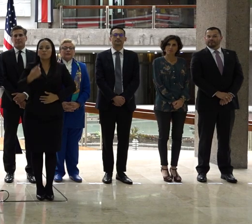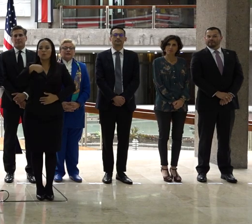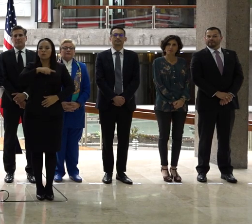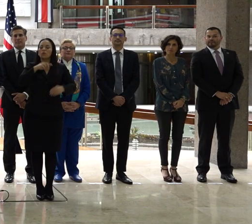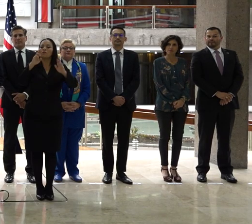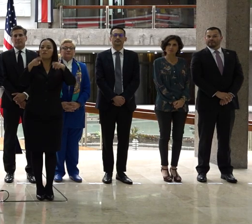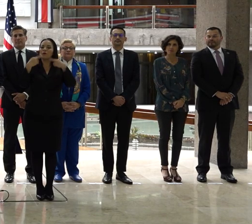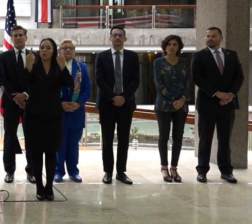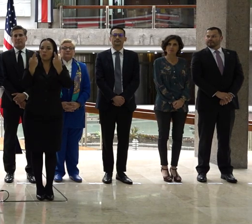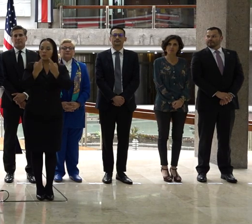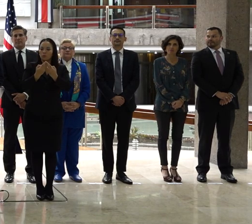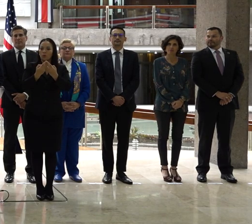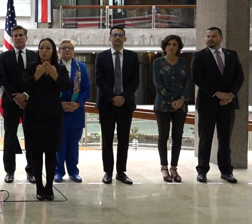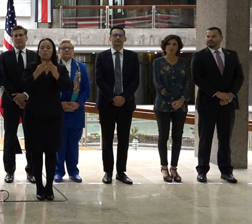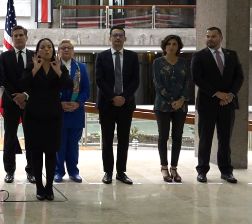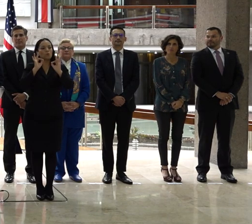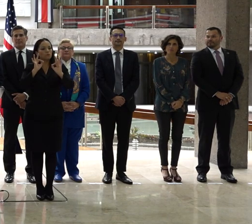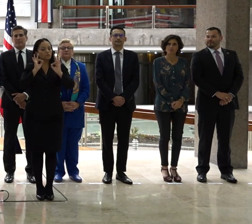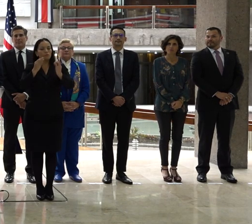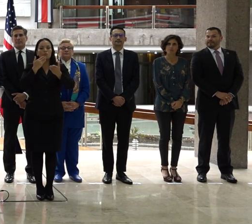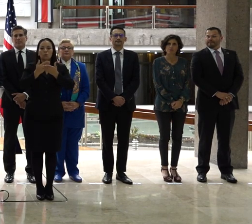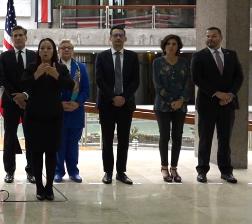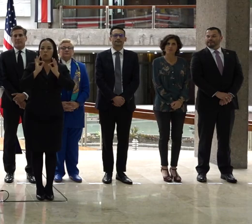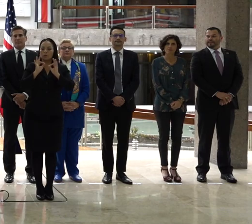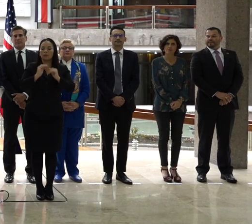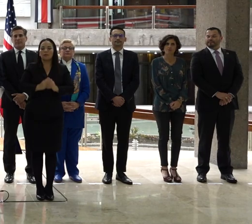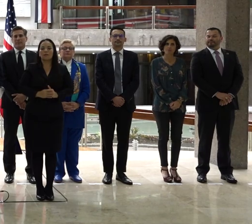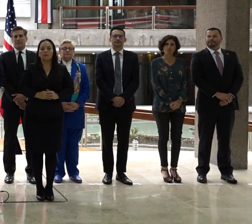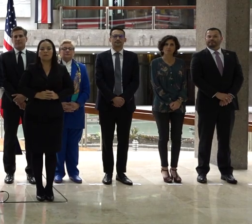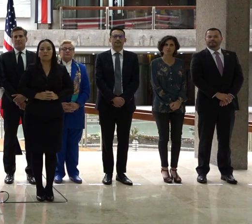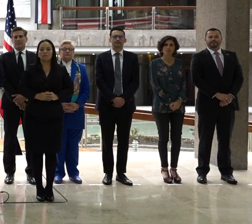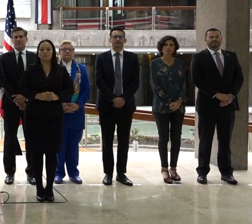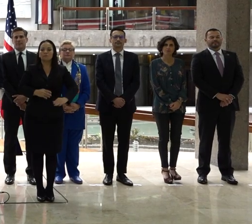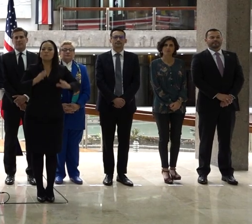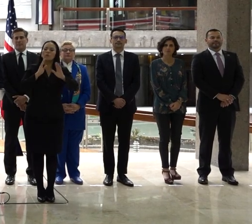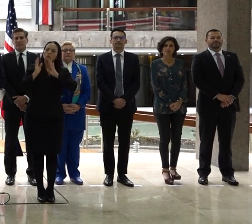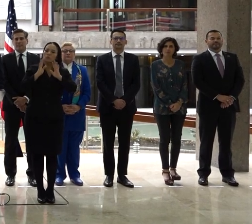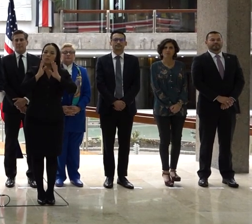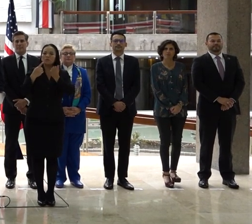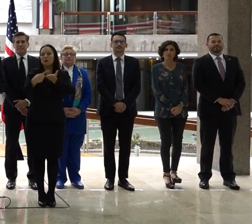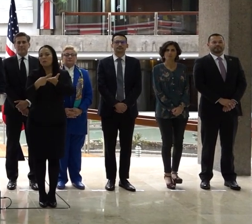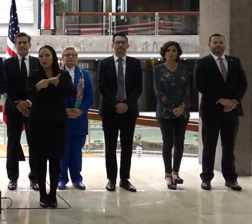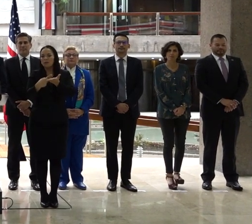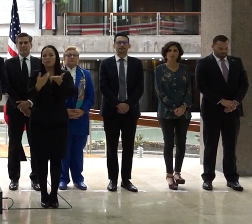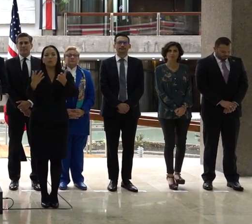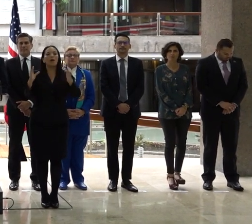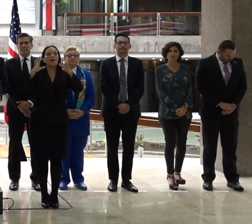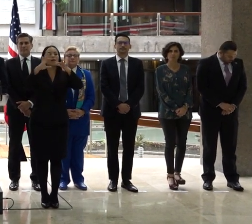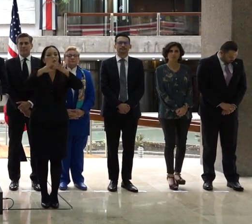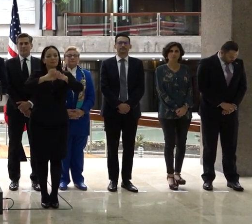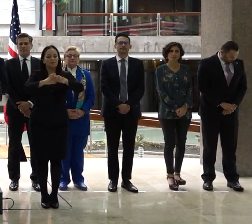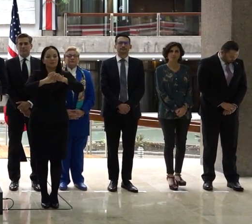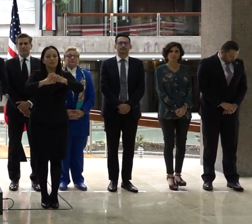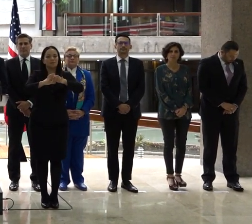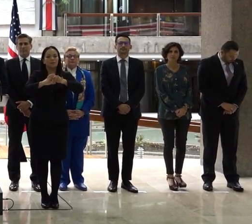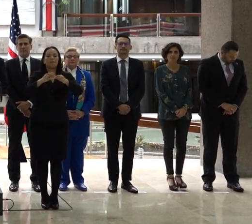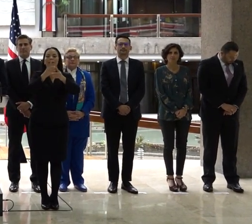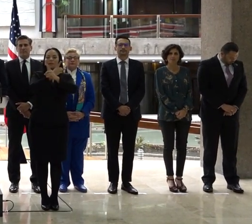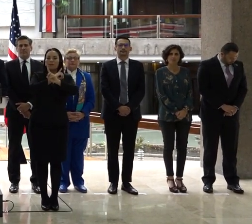reunión muy productiva, conversamos sobre la Alianza para la